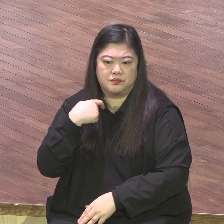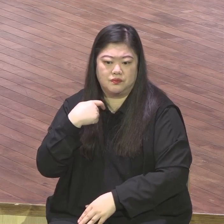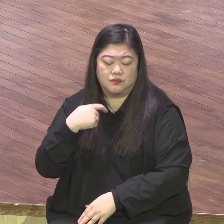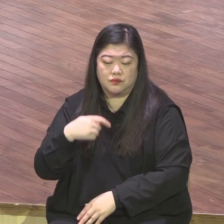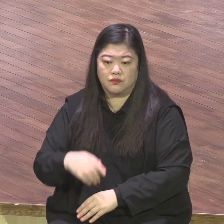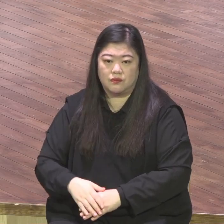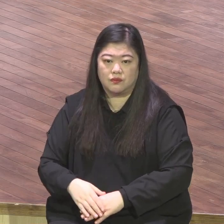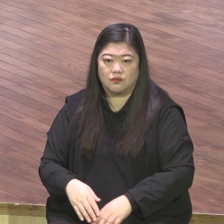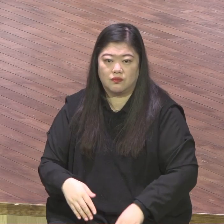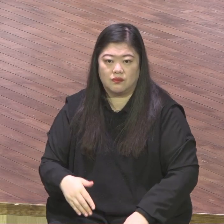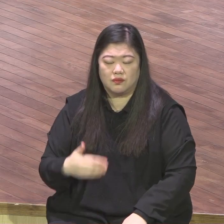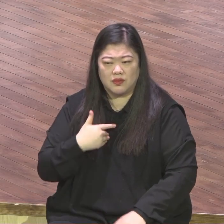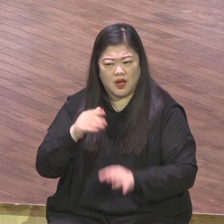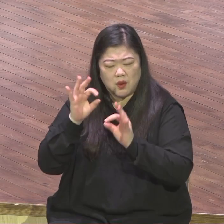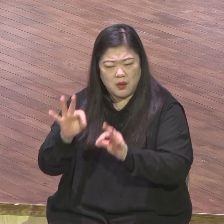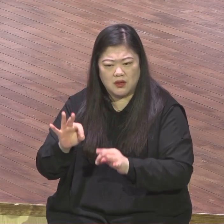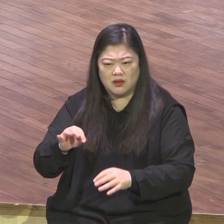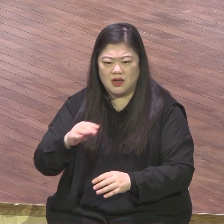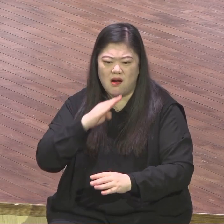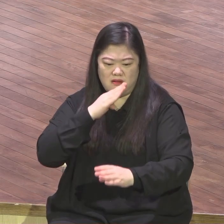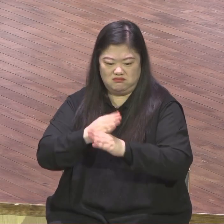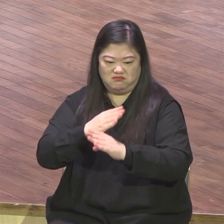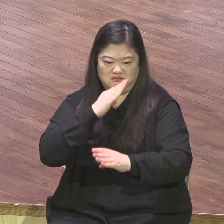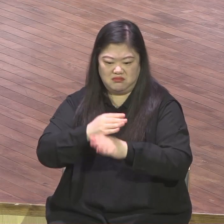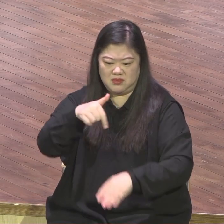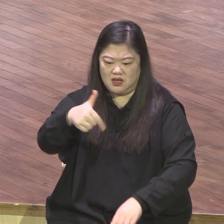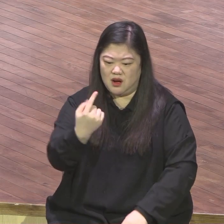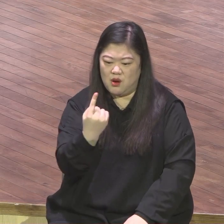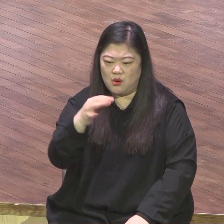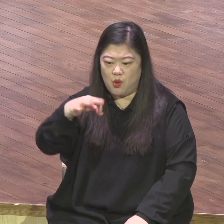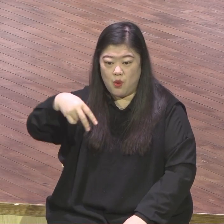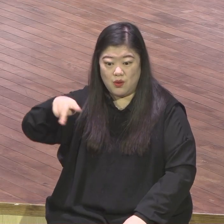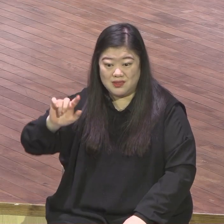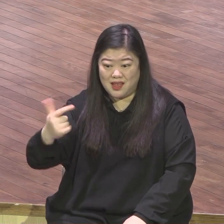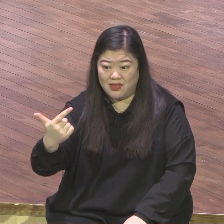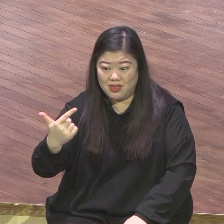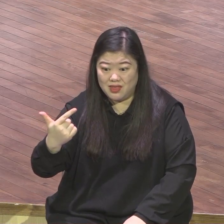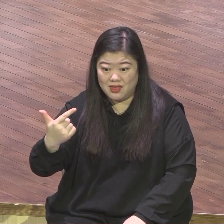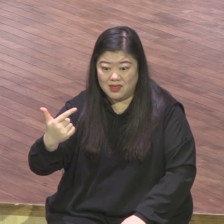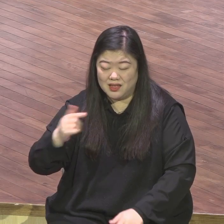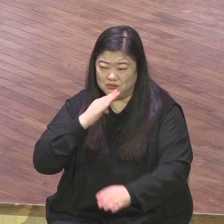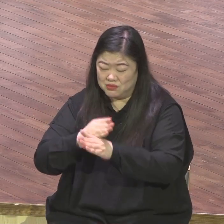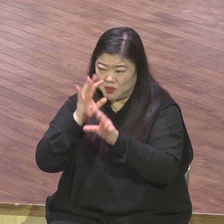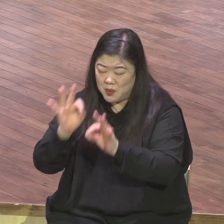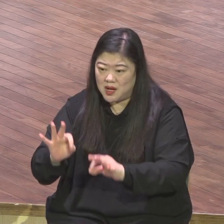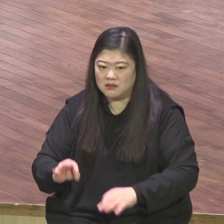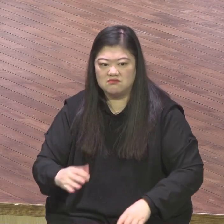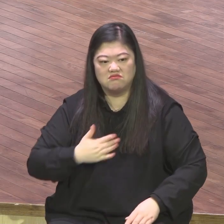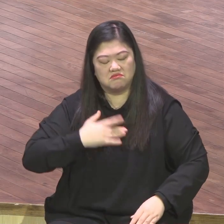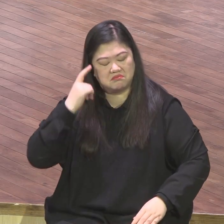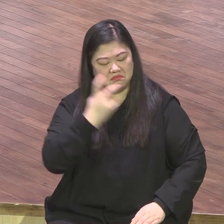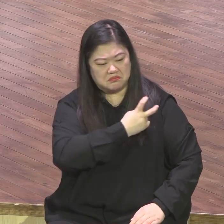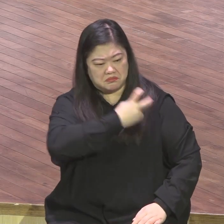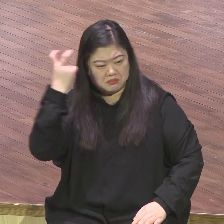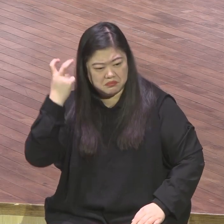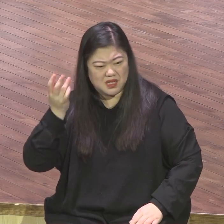때 IQ가 두 자리도 안 돼요. 엄청 머리 나빠요. 저는 좋다고 생각할지 몰라도